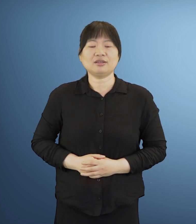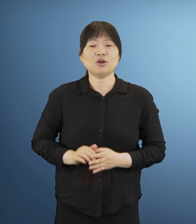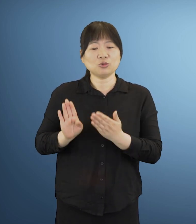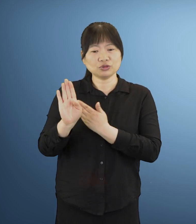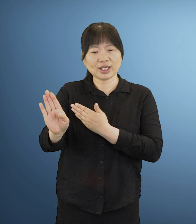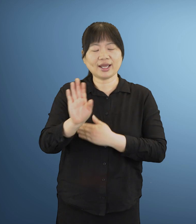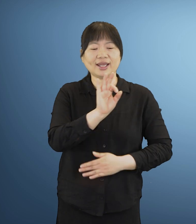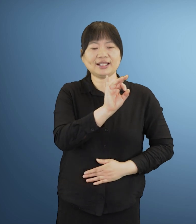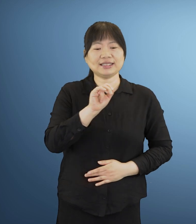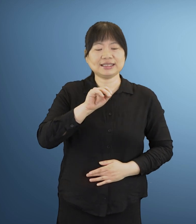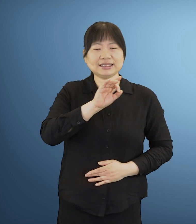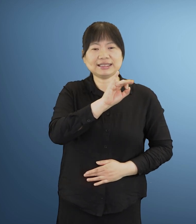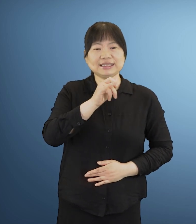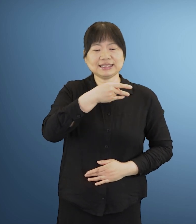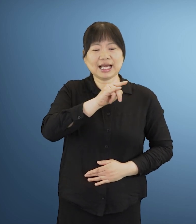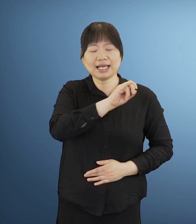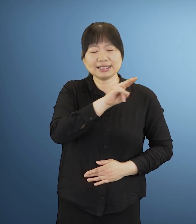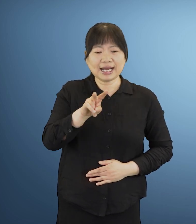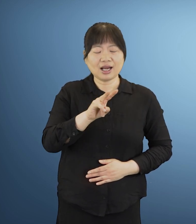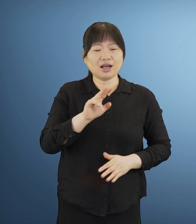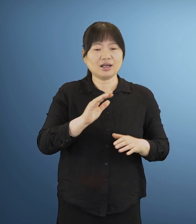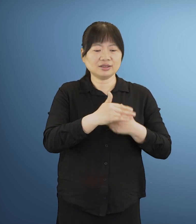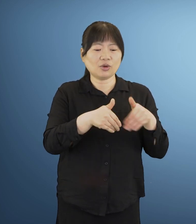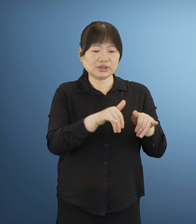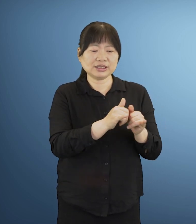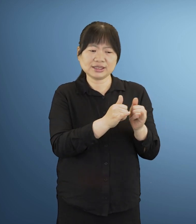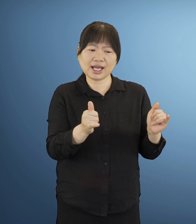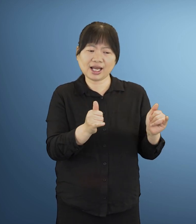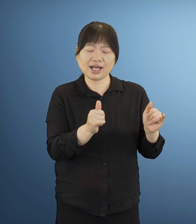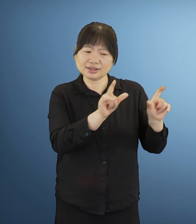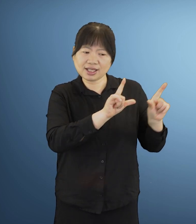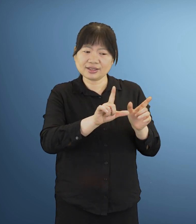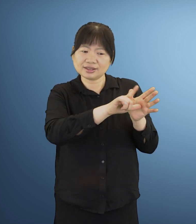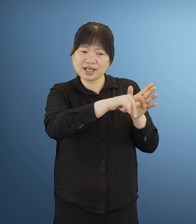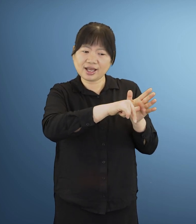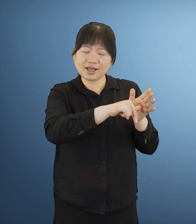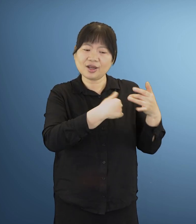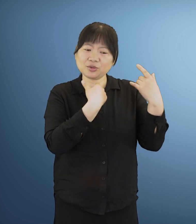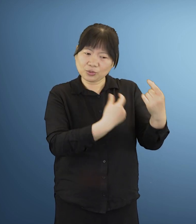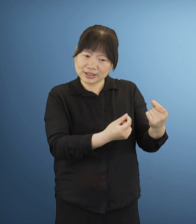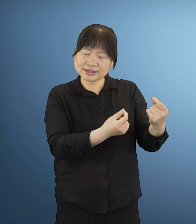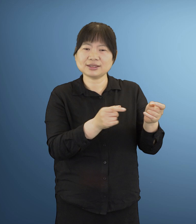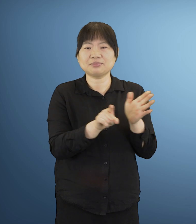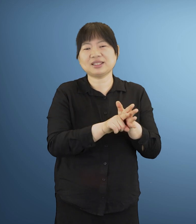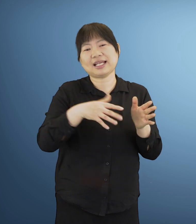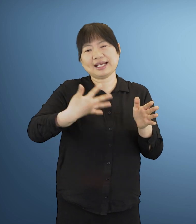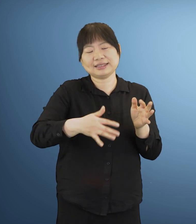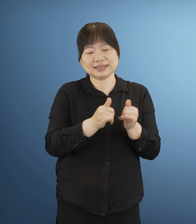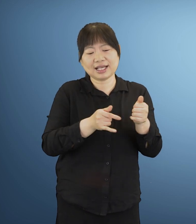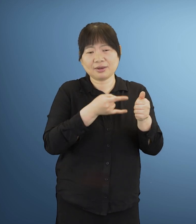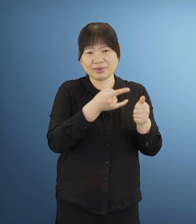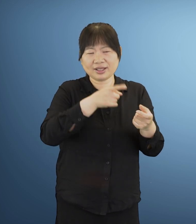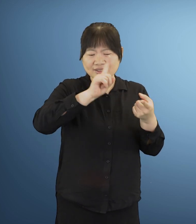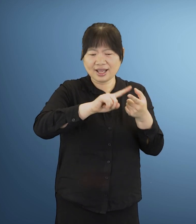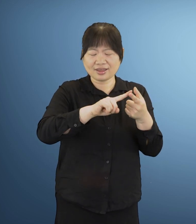선지자의 시대에도 안 믿는 자들의 그 황폐함에 대해서